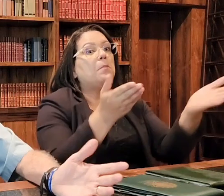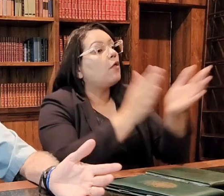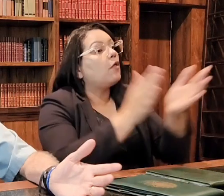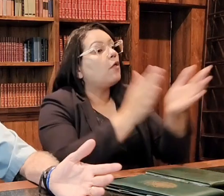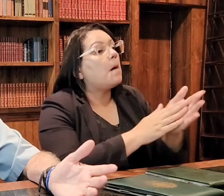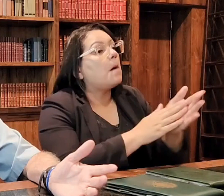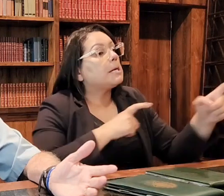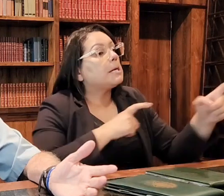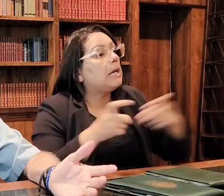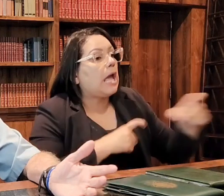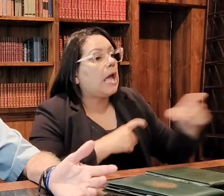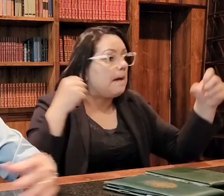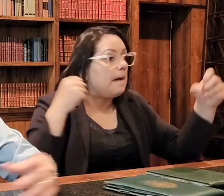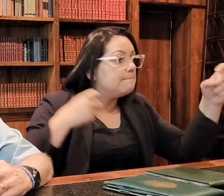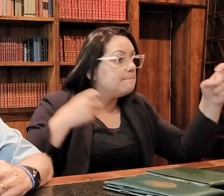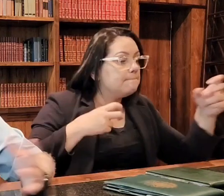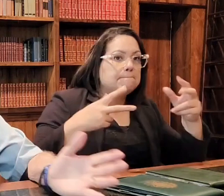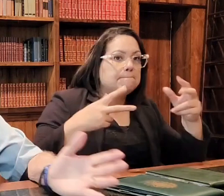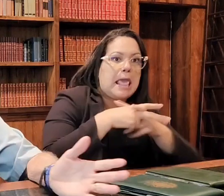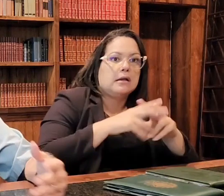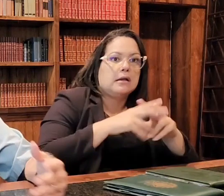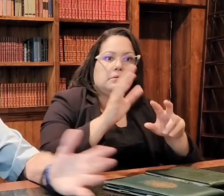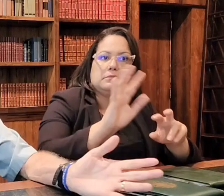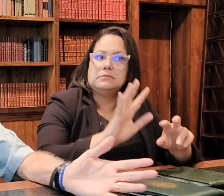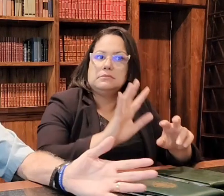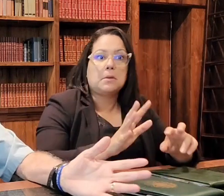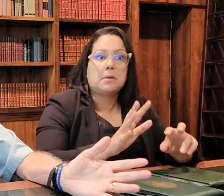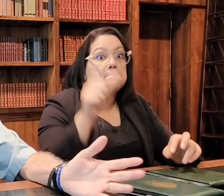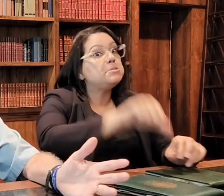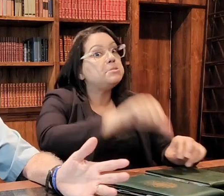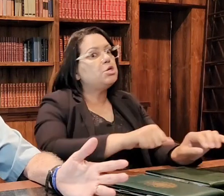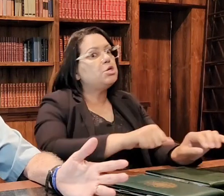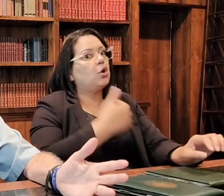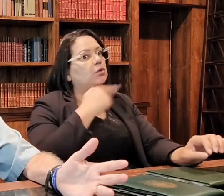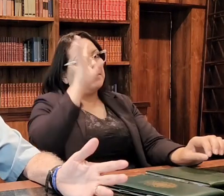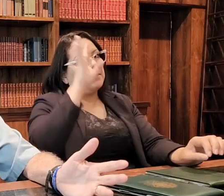confronto. É a pior maneira de tentar resolver o assunto.